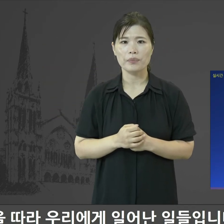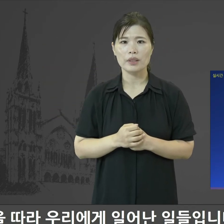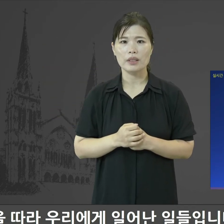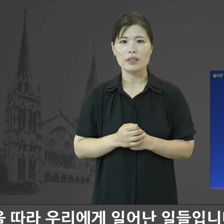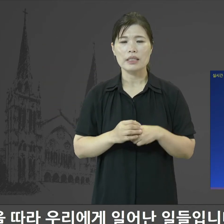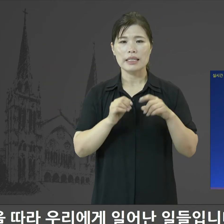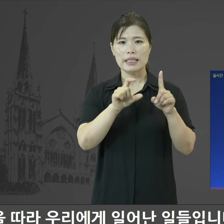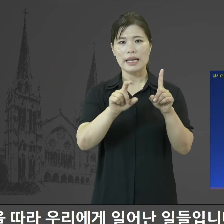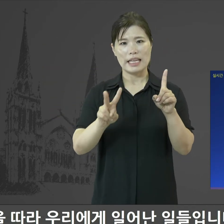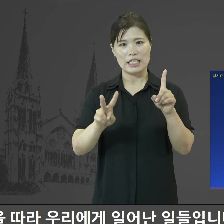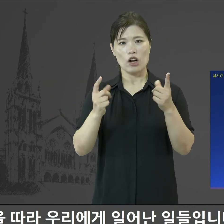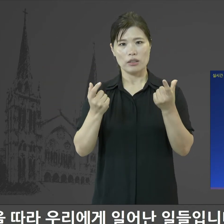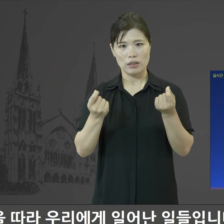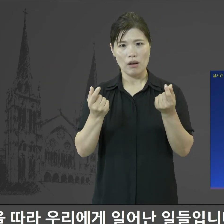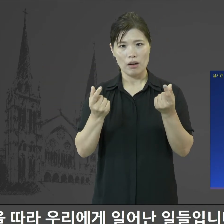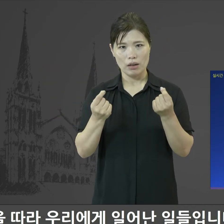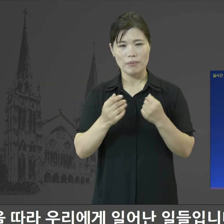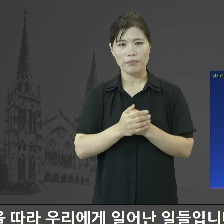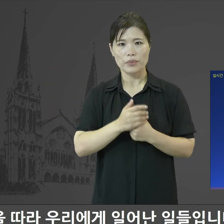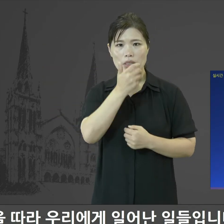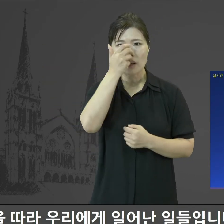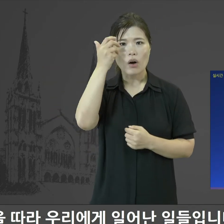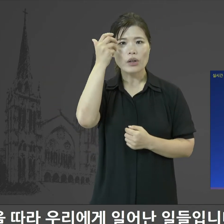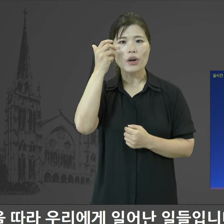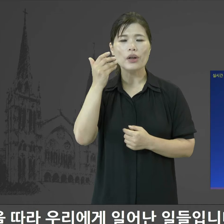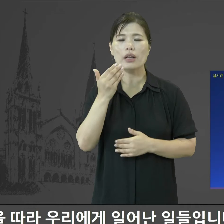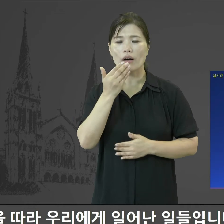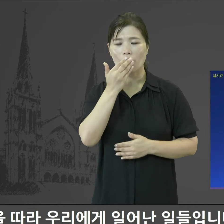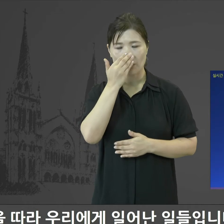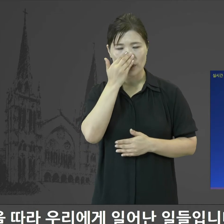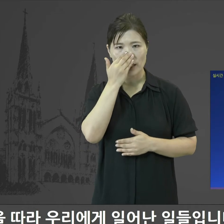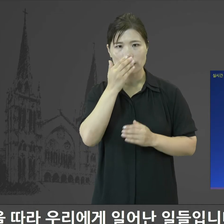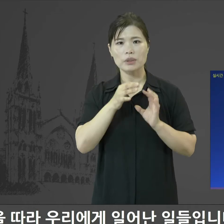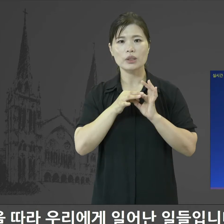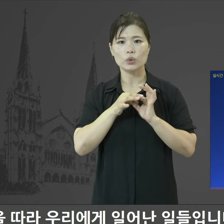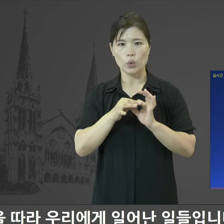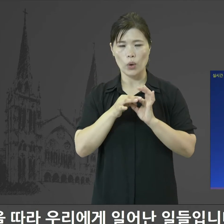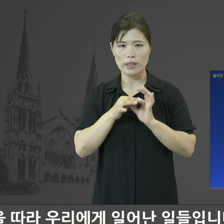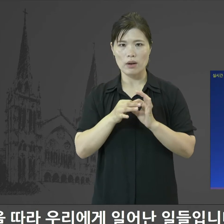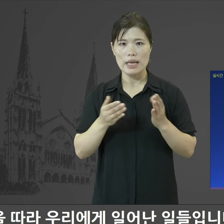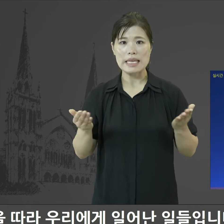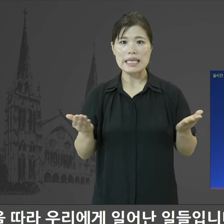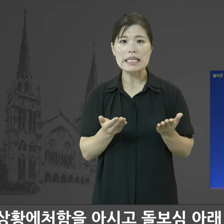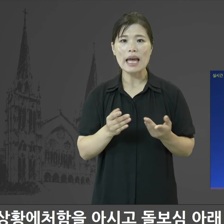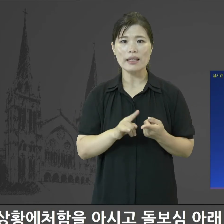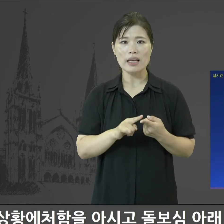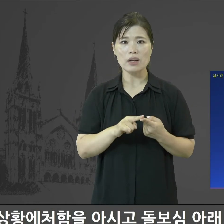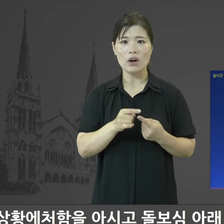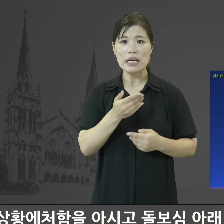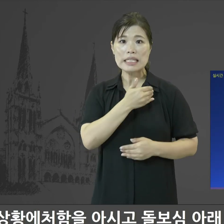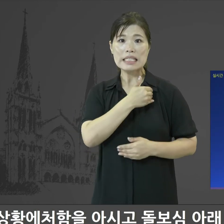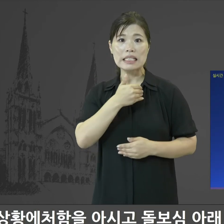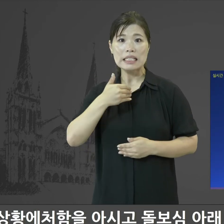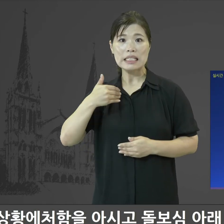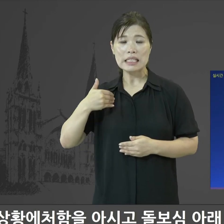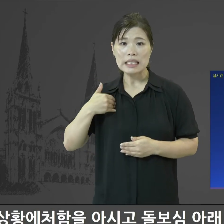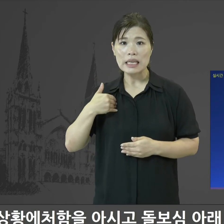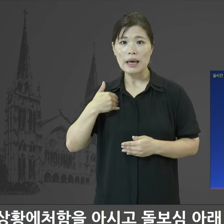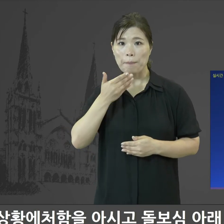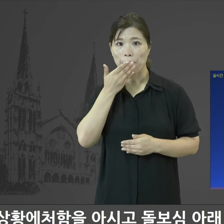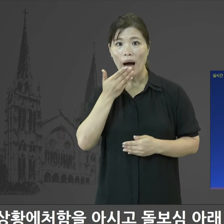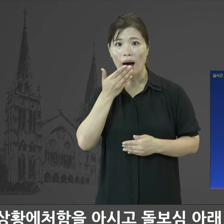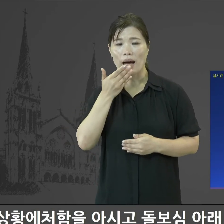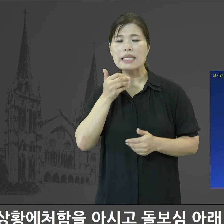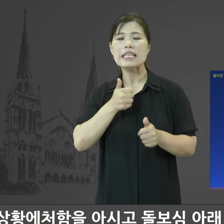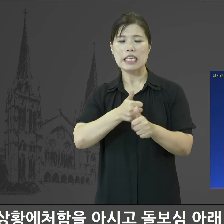2절의 말씀처럼 성령이 거룩하게 하심을 통해서 이 일을 우리가 능히 이겨나가도록